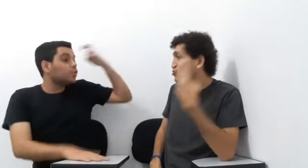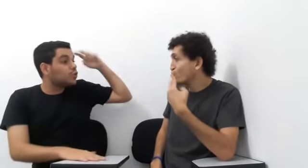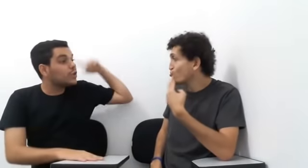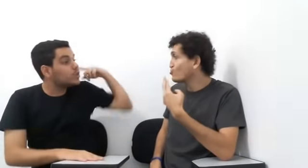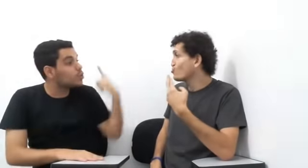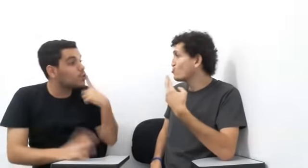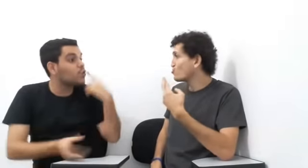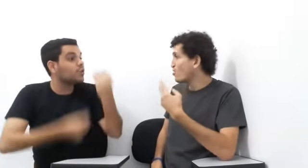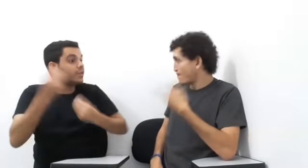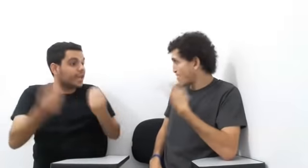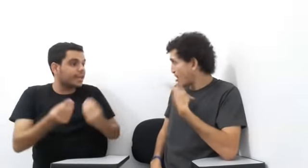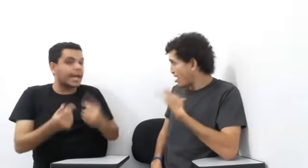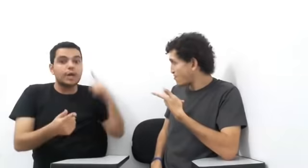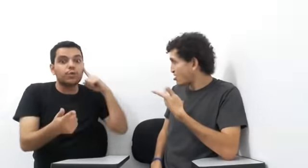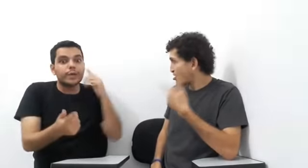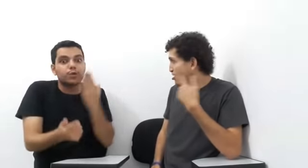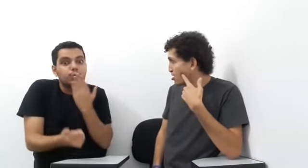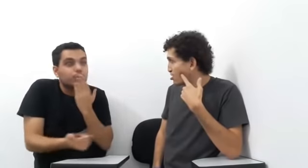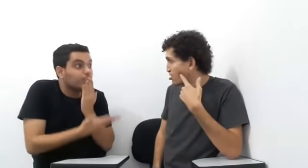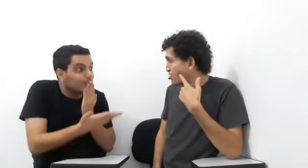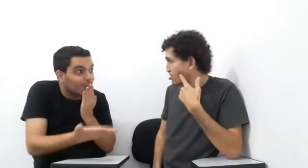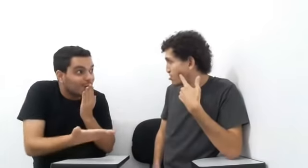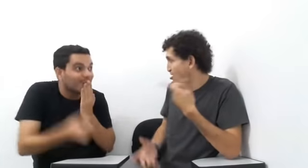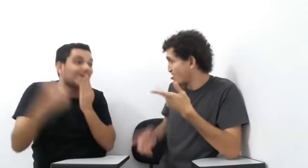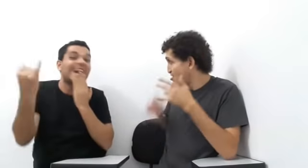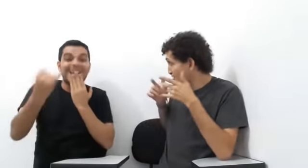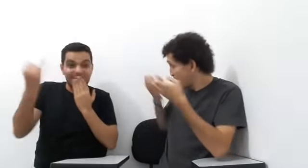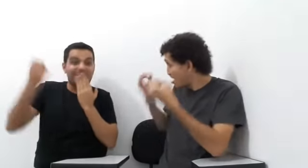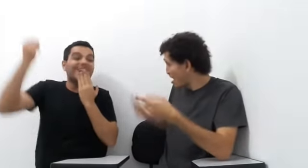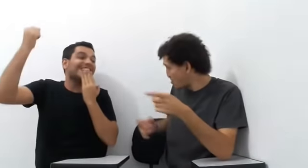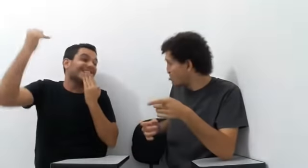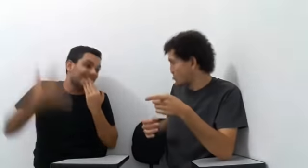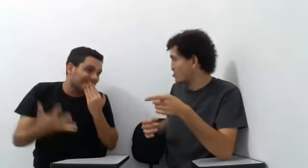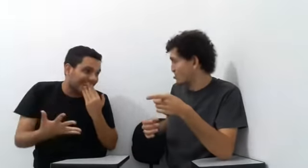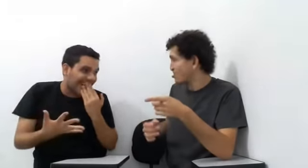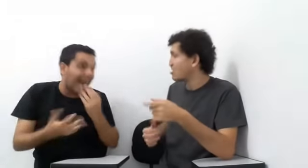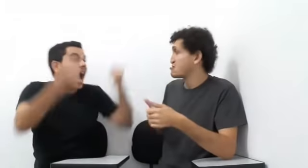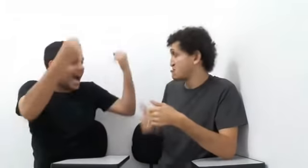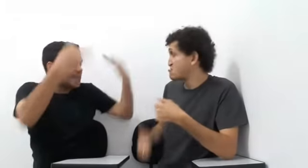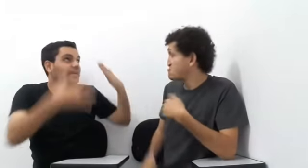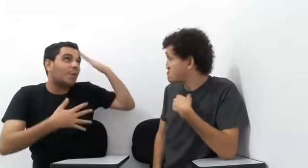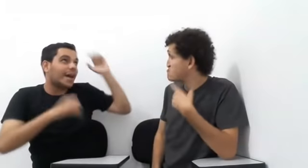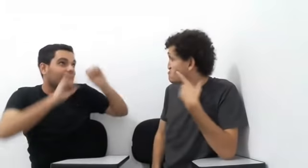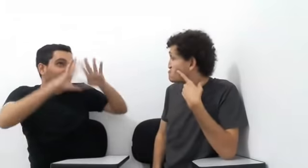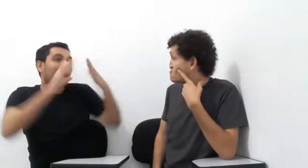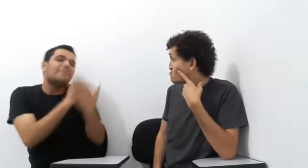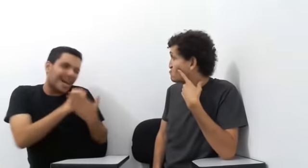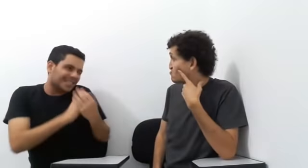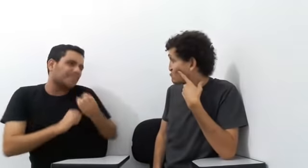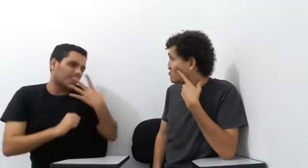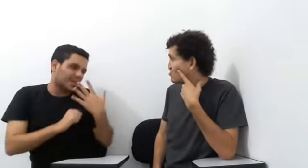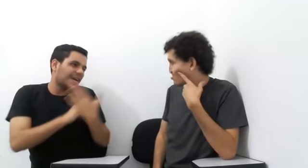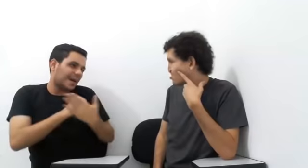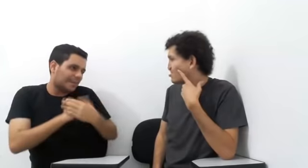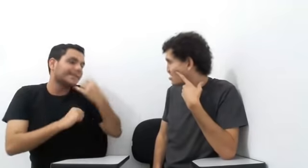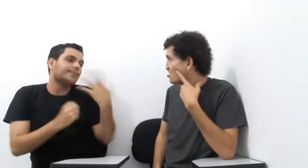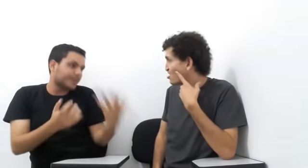Cultura surda, o que é? Não é surdo mudo. É importante explicar. Aí explicou, aí a base é bom, né? A base é bom a gente